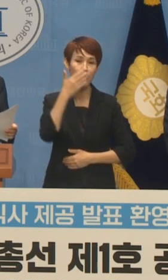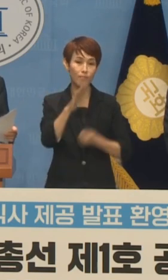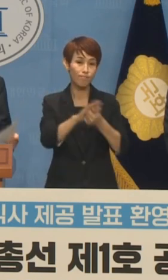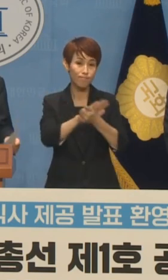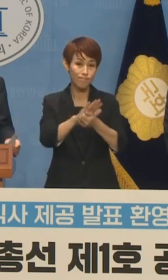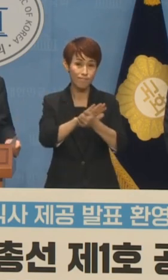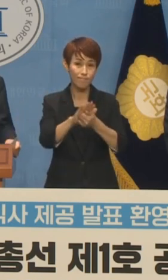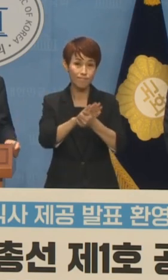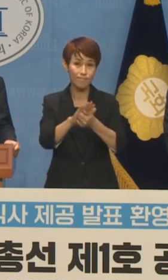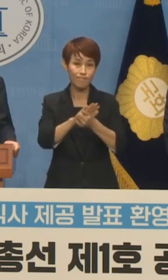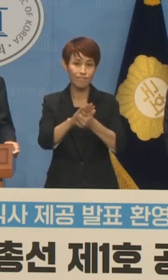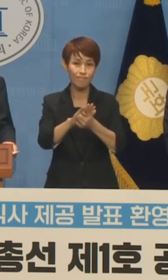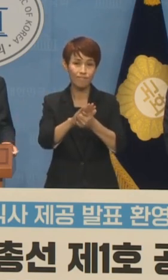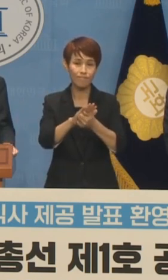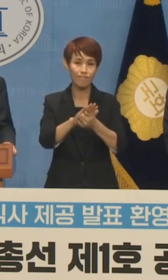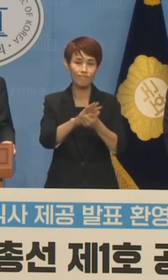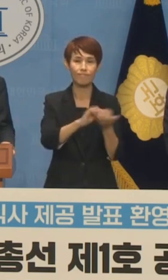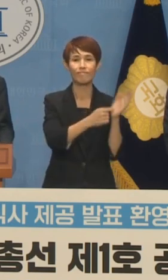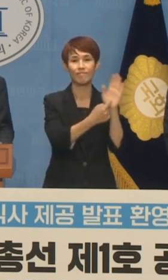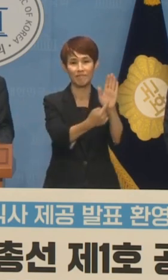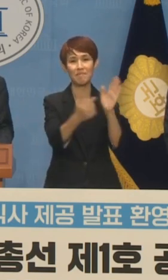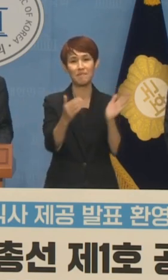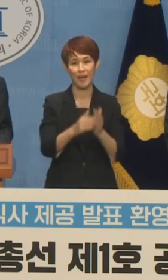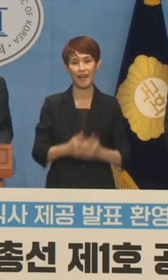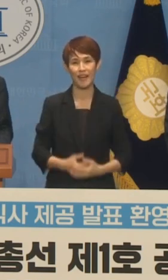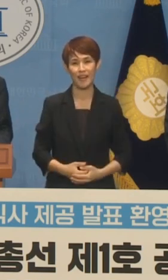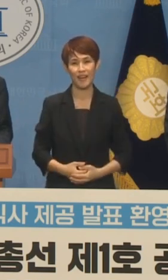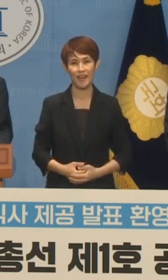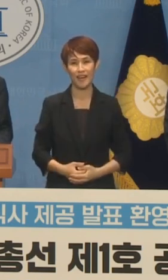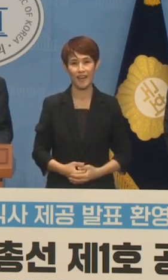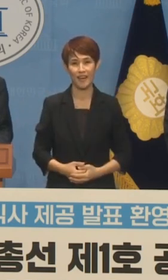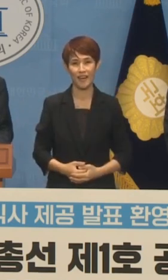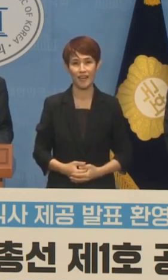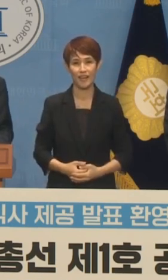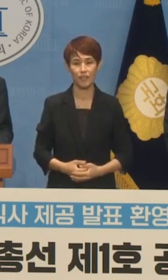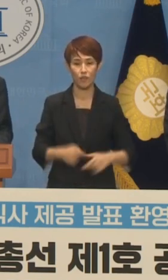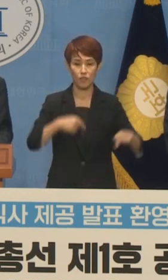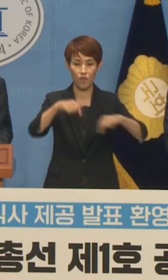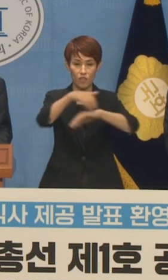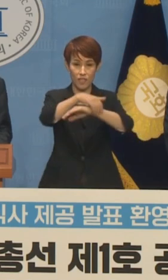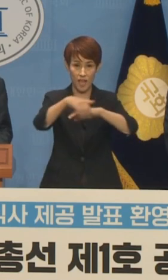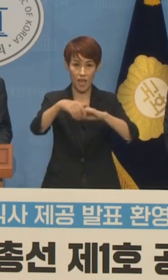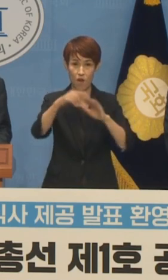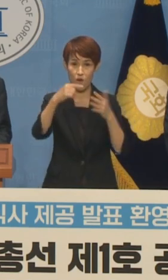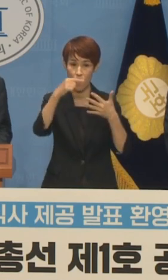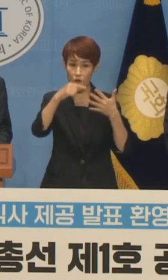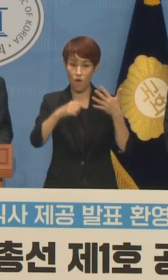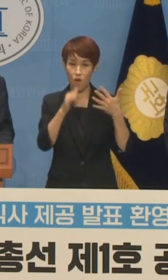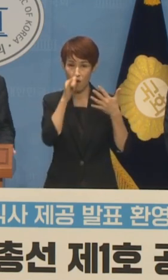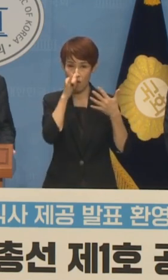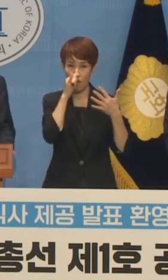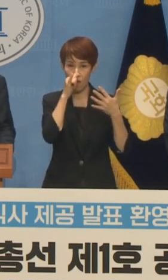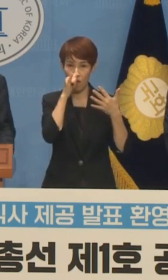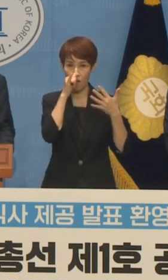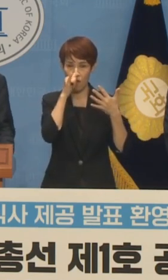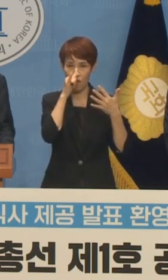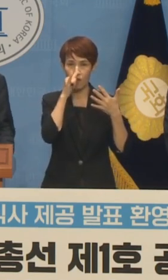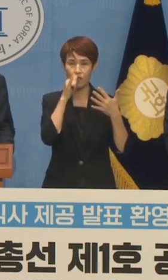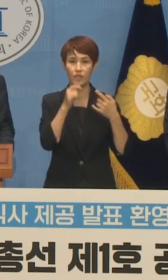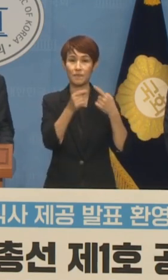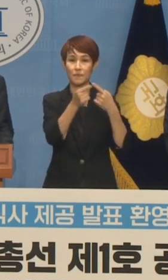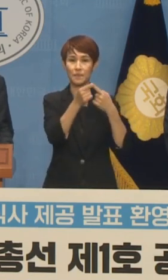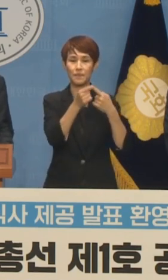하는 그 입장문을 발표했습니다. 그리고 그에 대한 구체적 정책들이 있는데 큰 내용들은